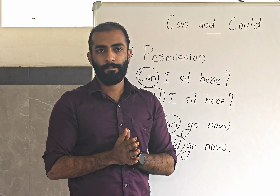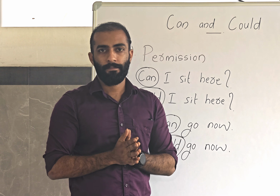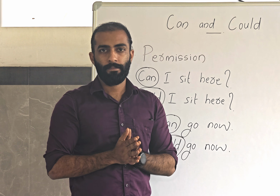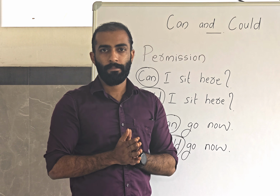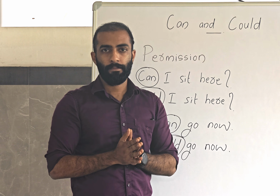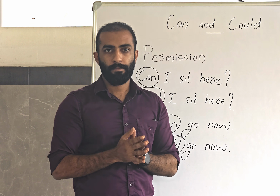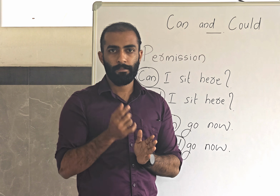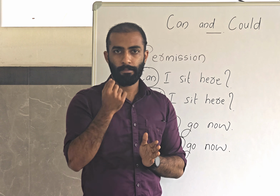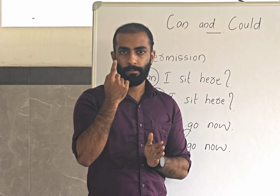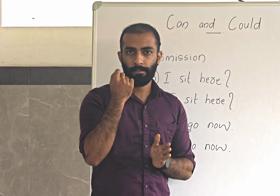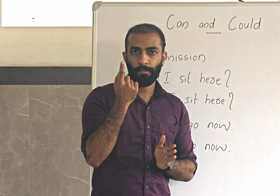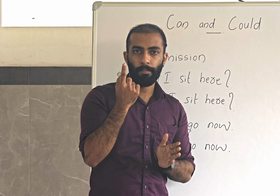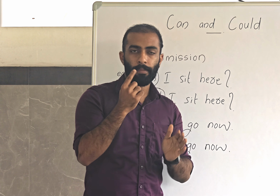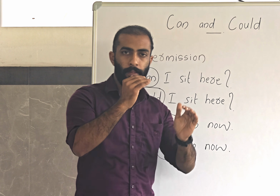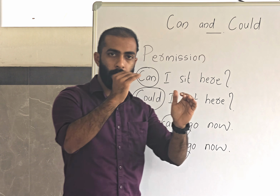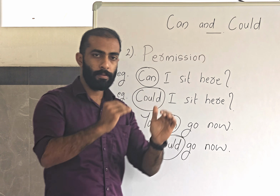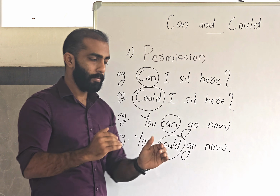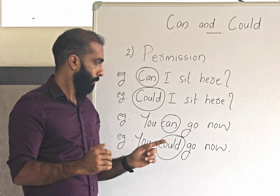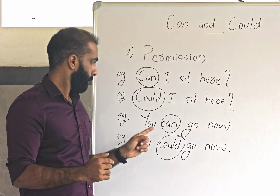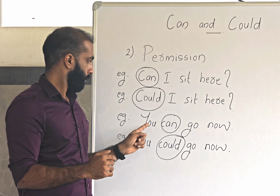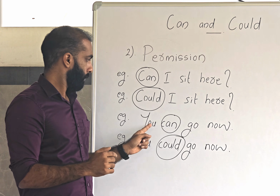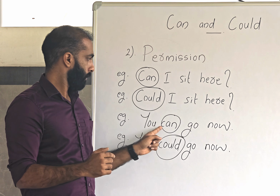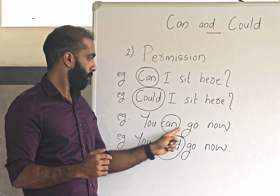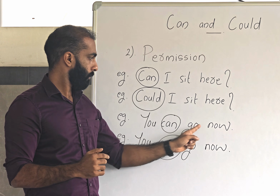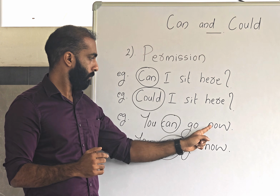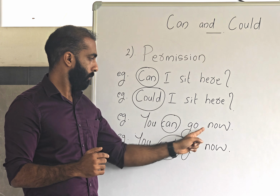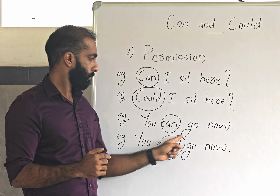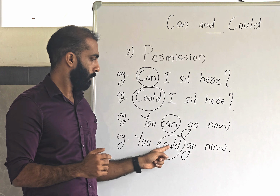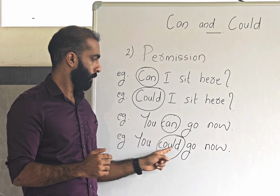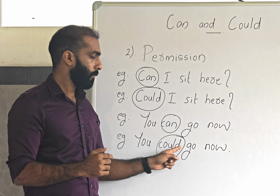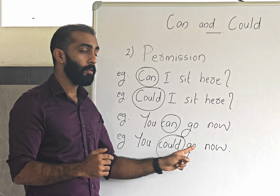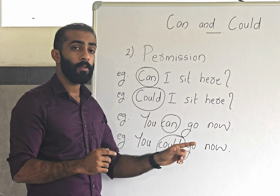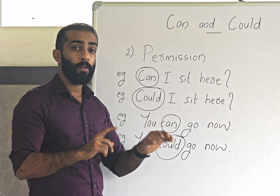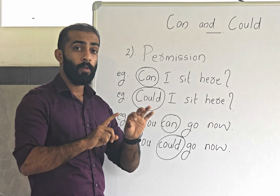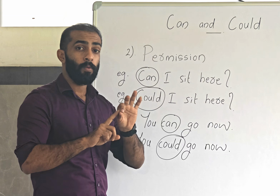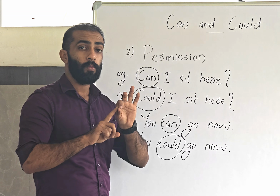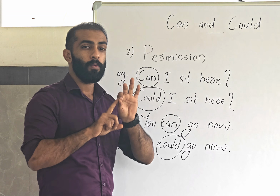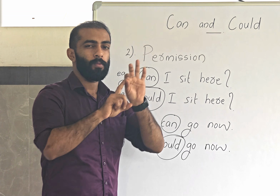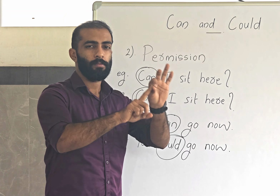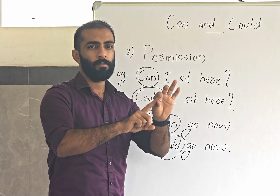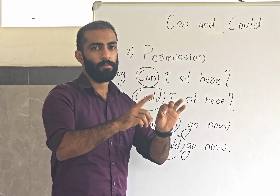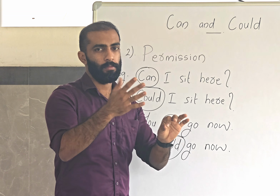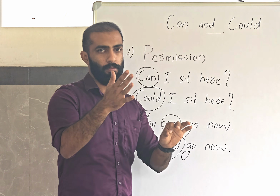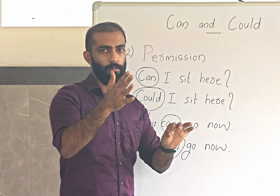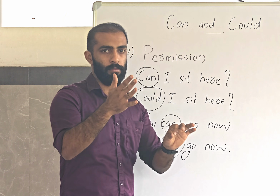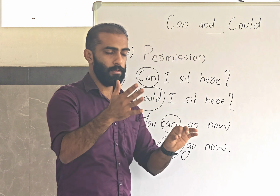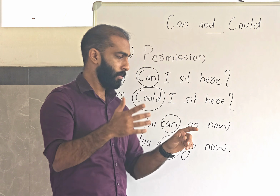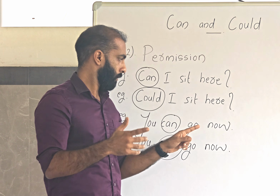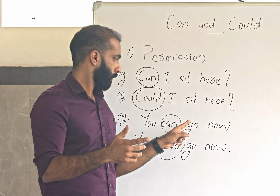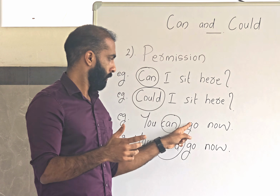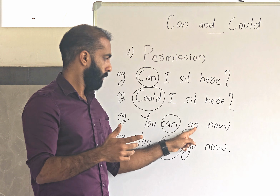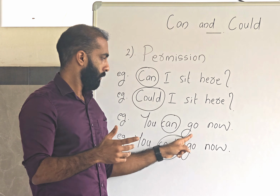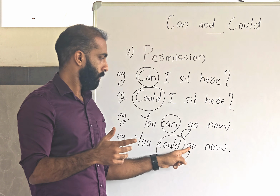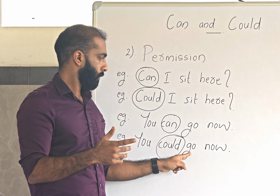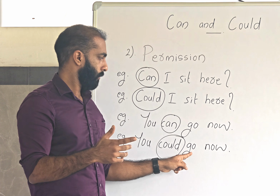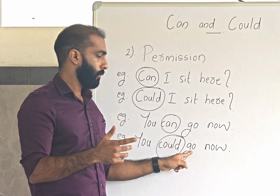ശരി, നമുക്ക് അടുത്ത എക്സാമ്പിൾ നോക്കാം. യു ക്യാൻ ഗോ നൗ ആൻഡ് യു കുഡ് ഗോ നൗ. ഇവിടെ നമ്മൾ ഒരു